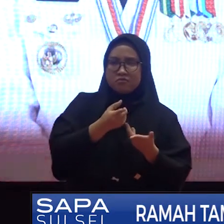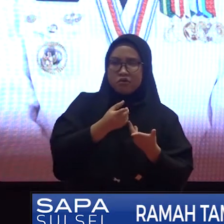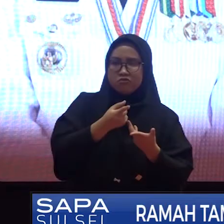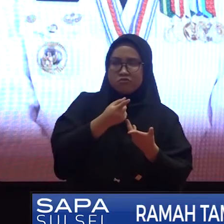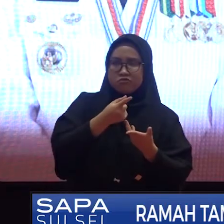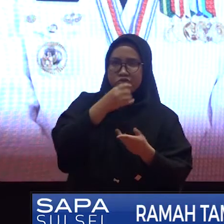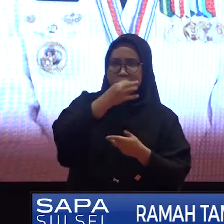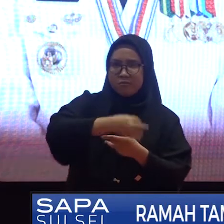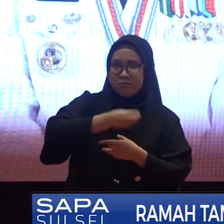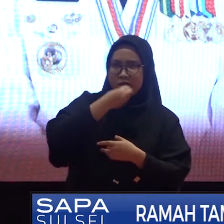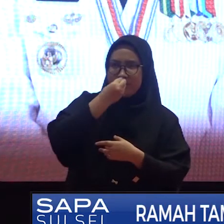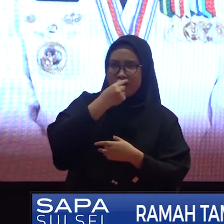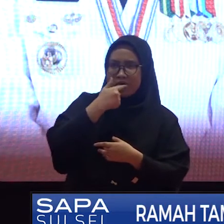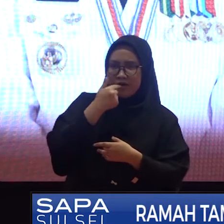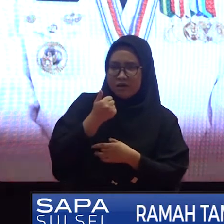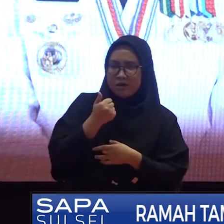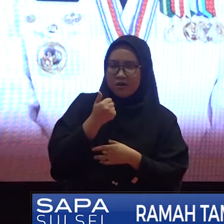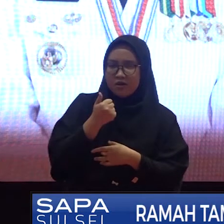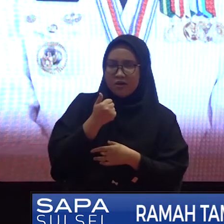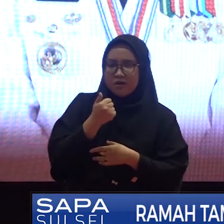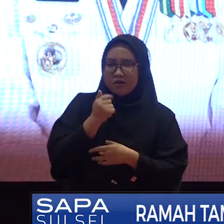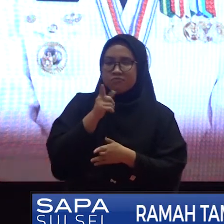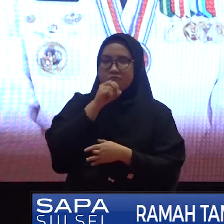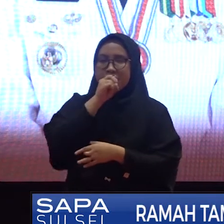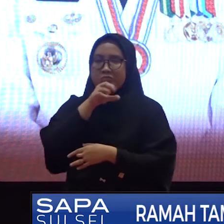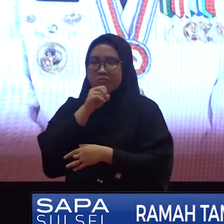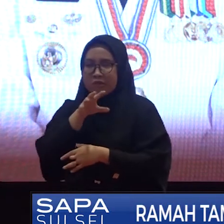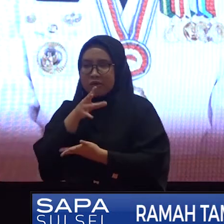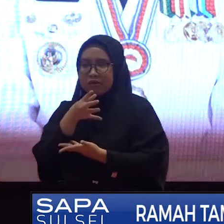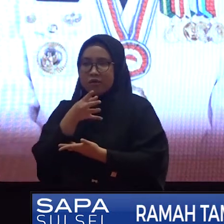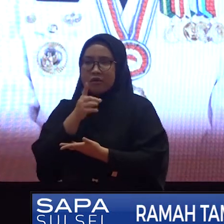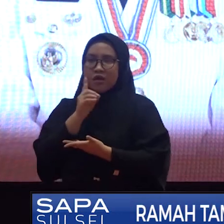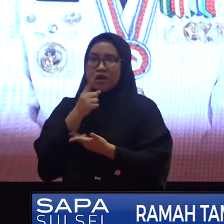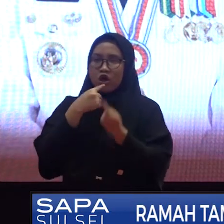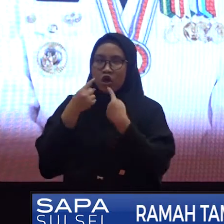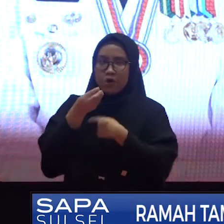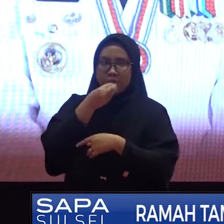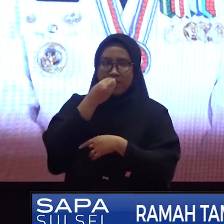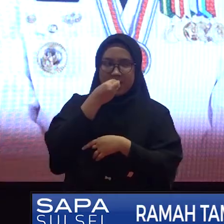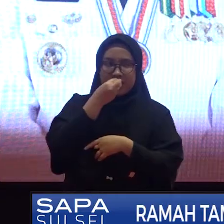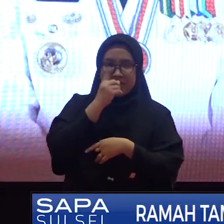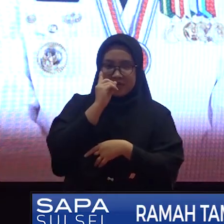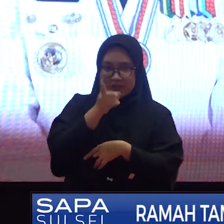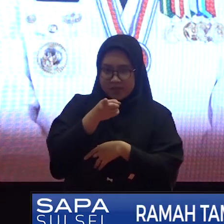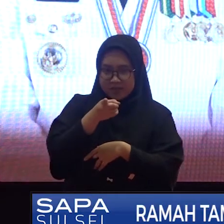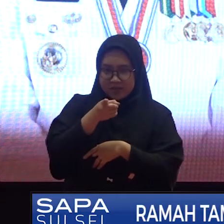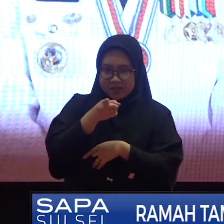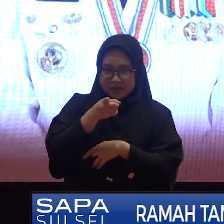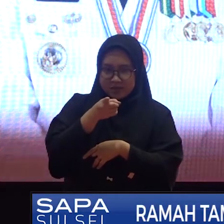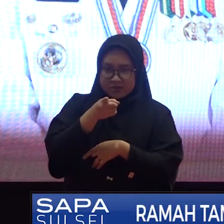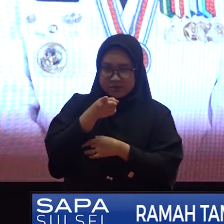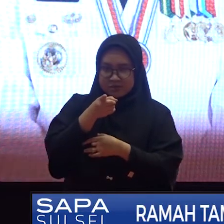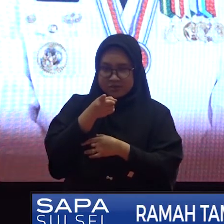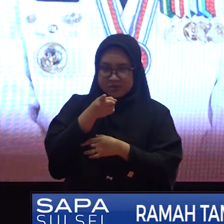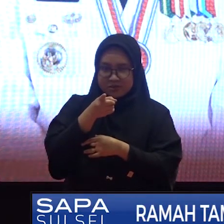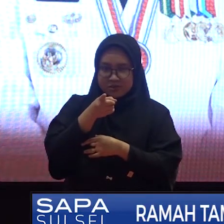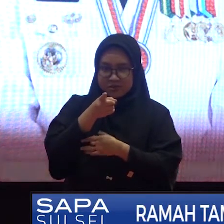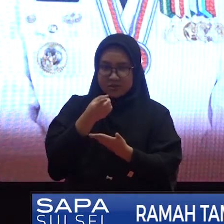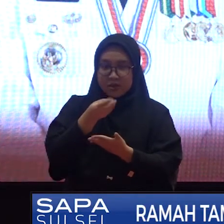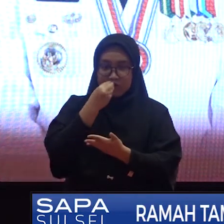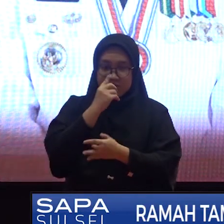makanan makanan enak saya bilang kalau makanan dilihat-lihat itu tadi kalau kita lihat di depan ini